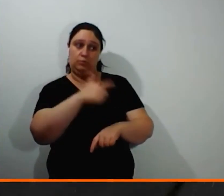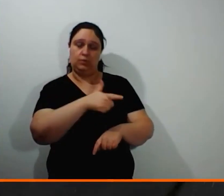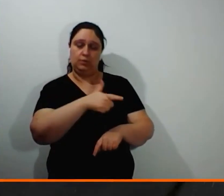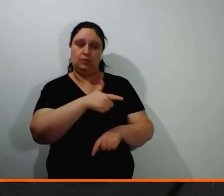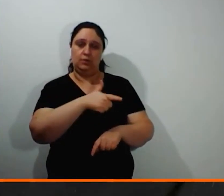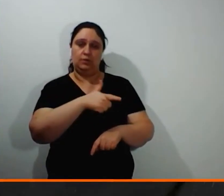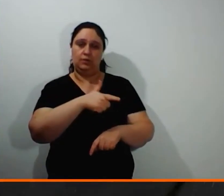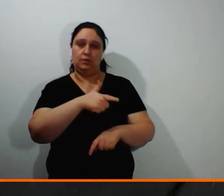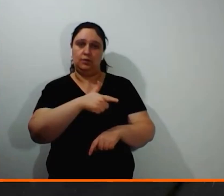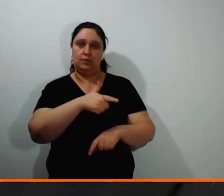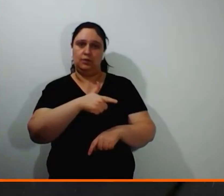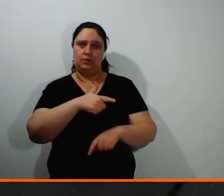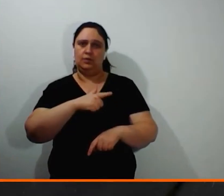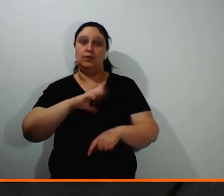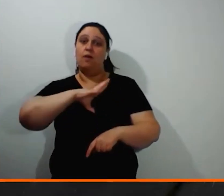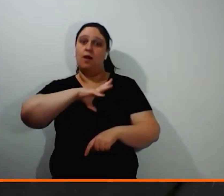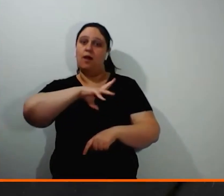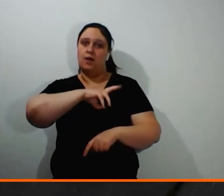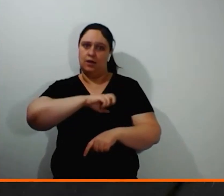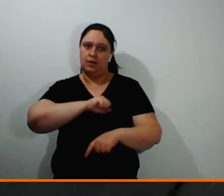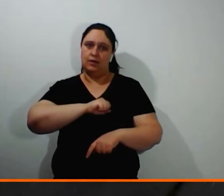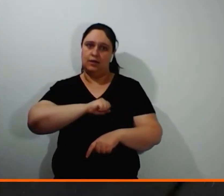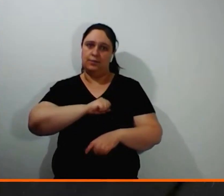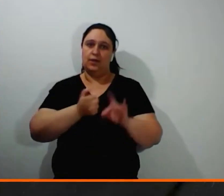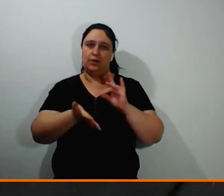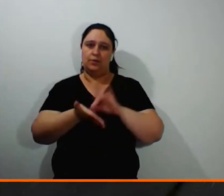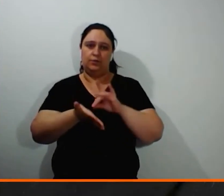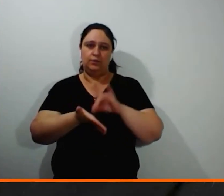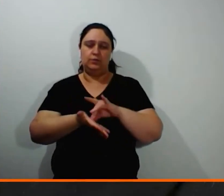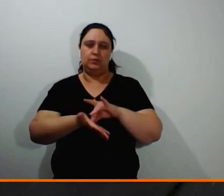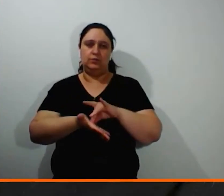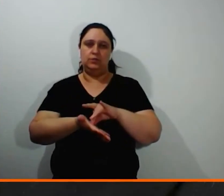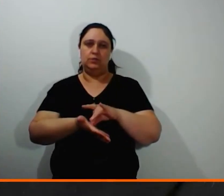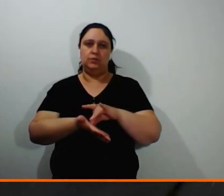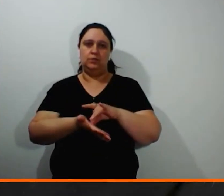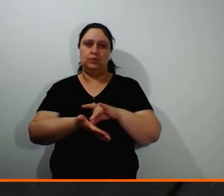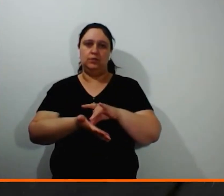ama-me no original é ágape,